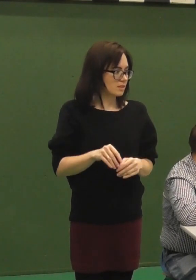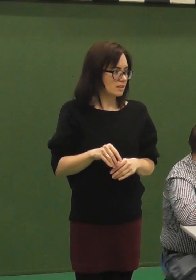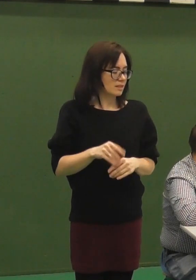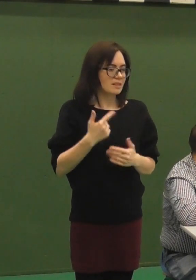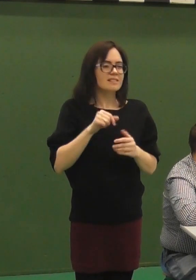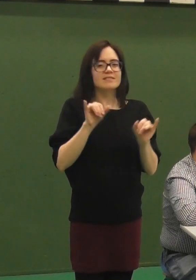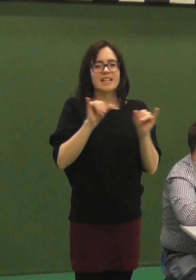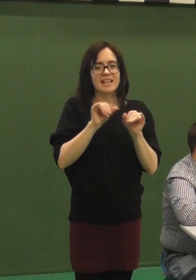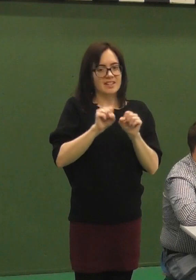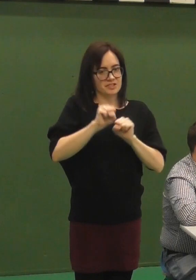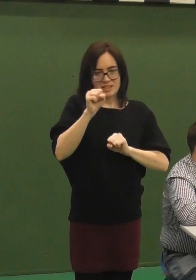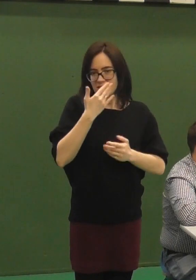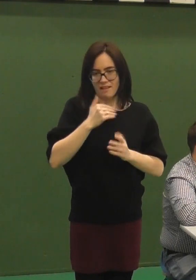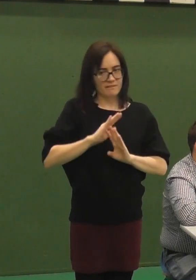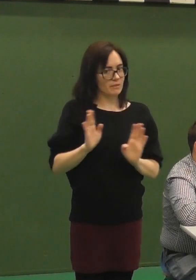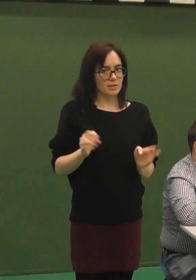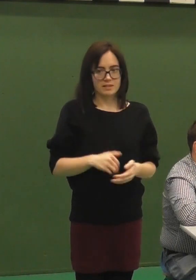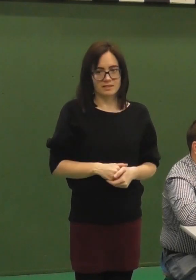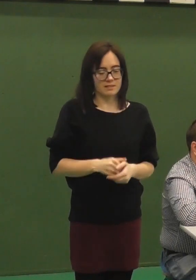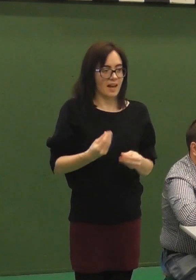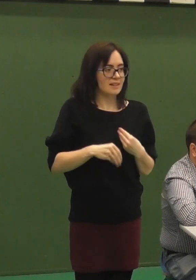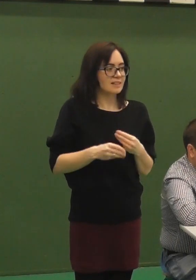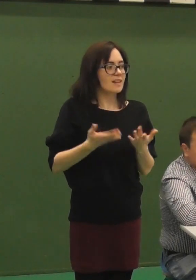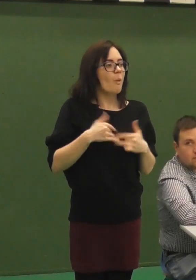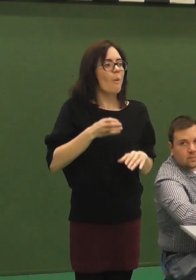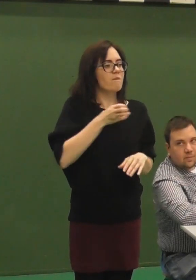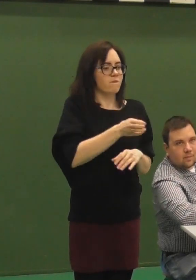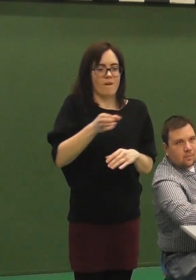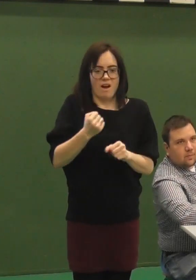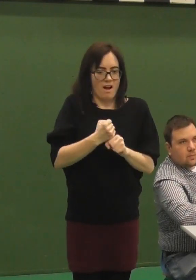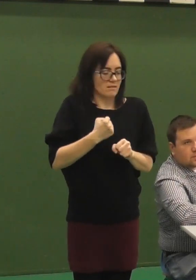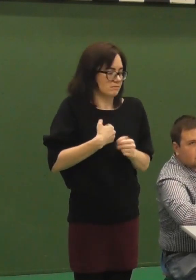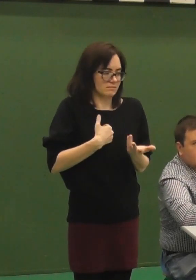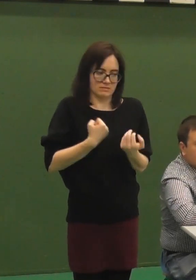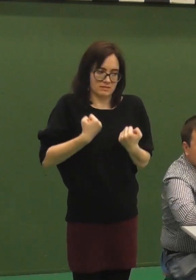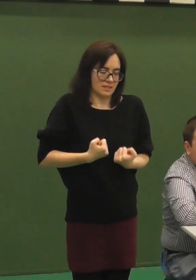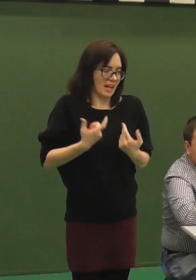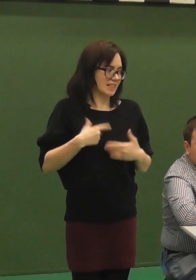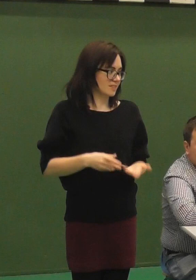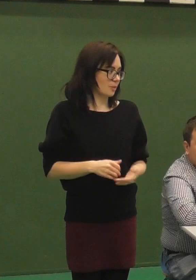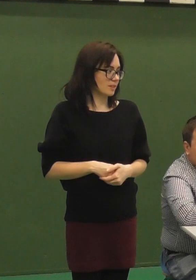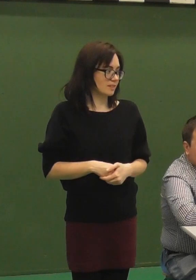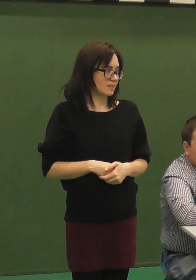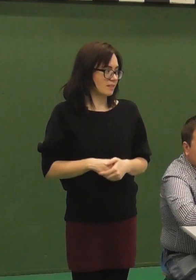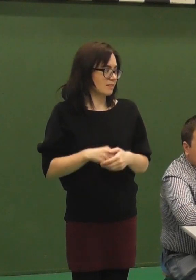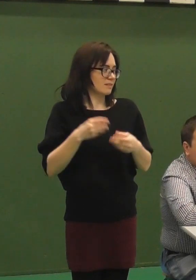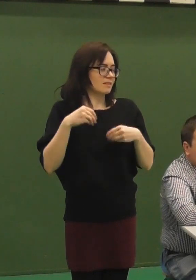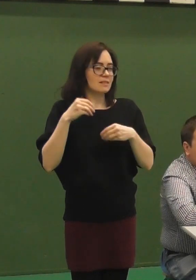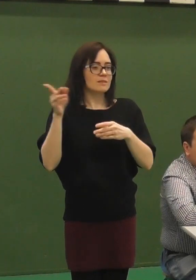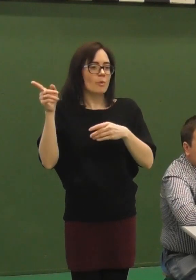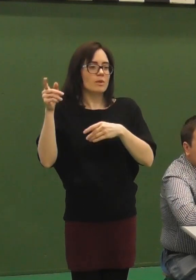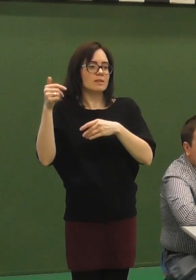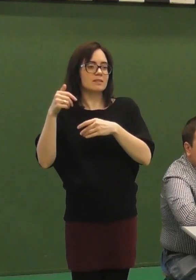érettségünk. Nagyon nehéz volt az elhelyezkedés. Mert hát utóbb jártam polgáriban, és